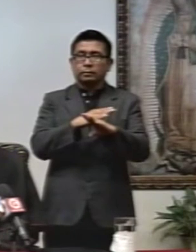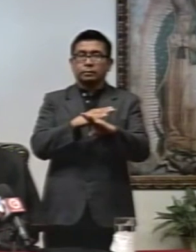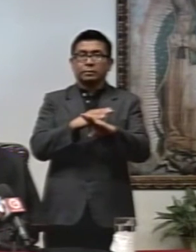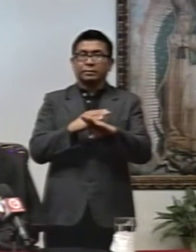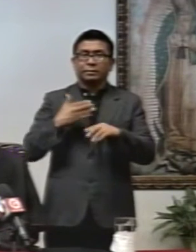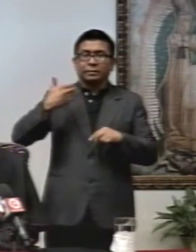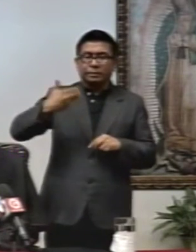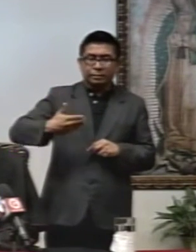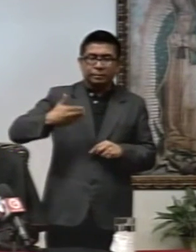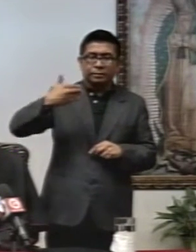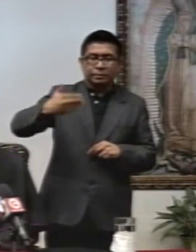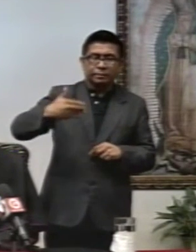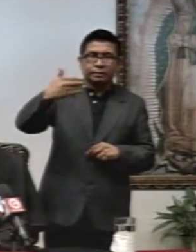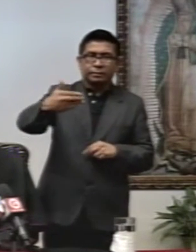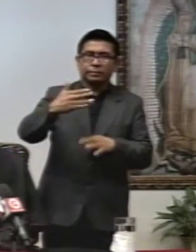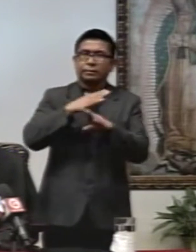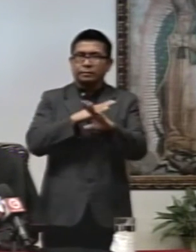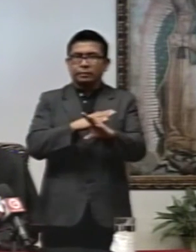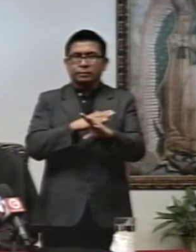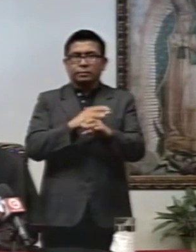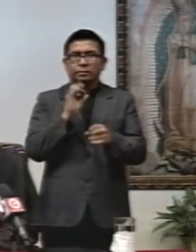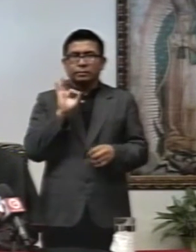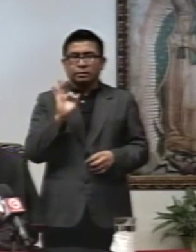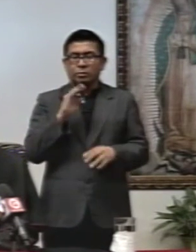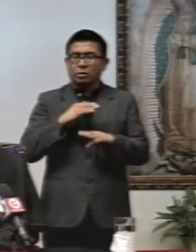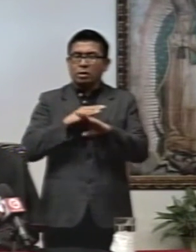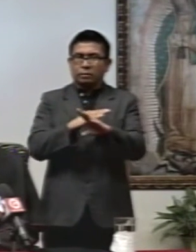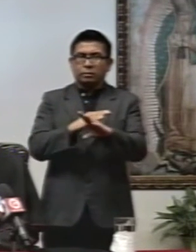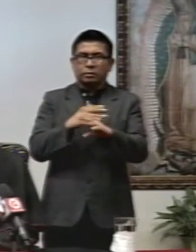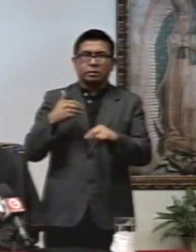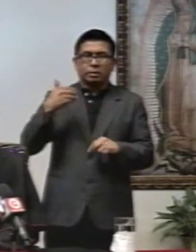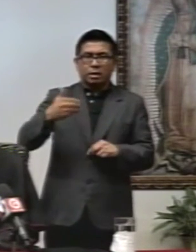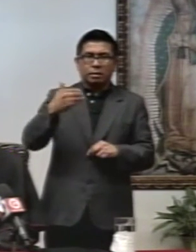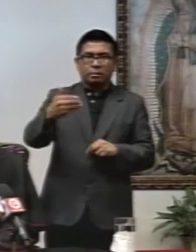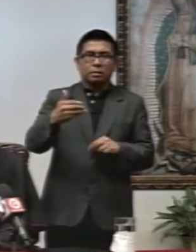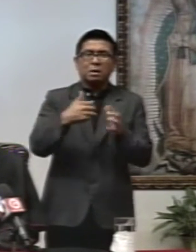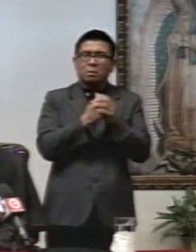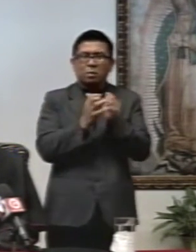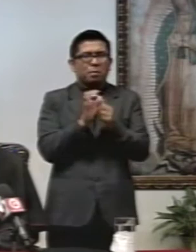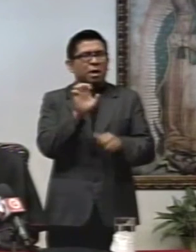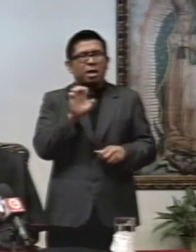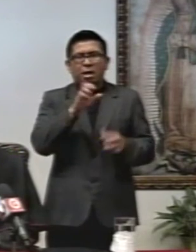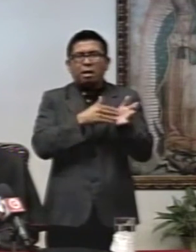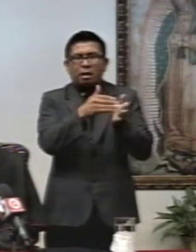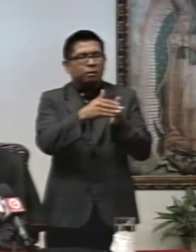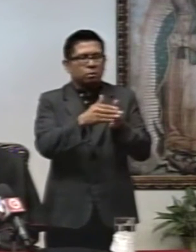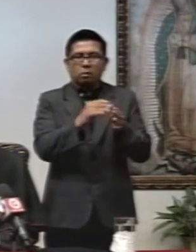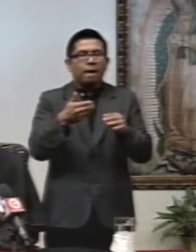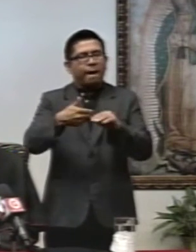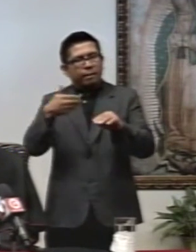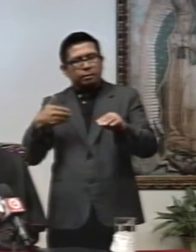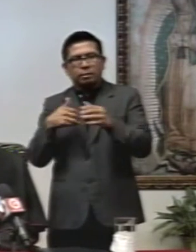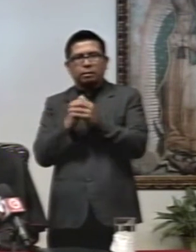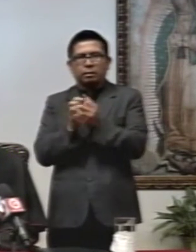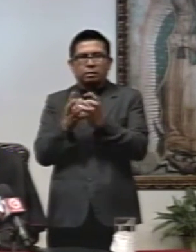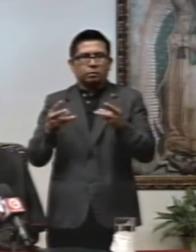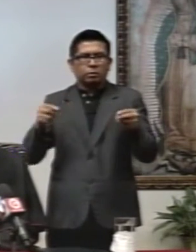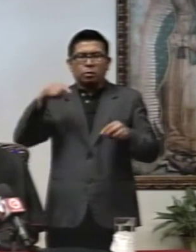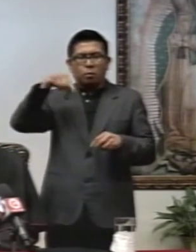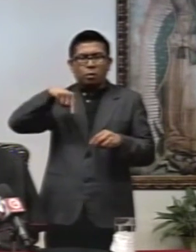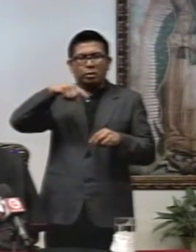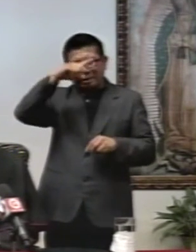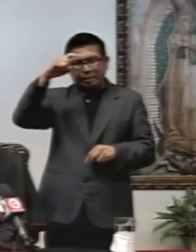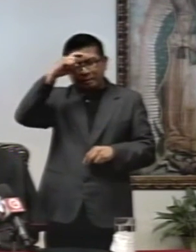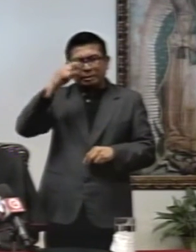con año, a final y principio del año, tengamos toda esta problemática, debería trabajarse